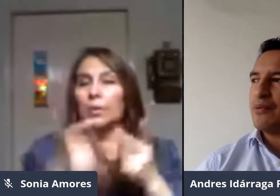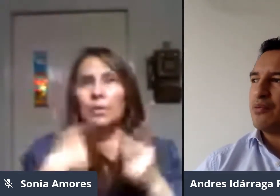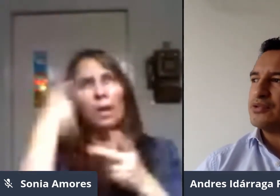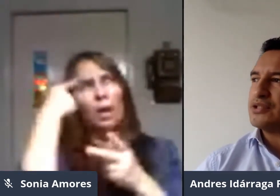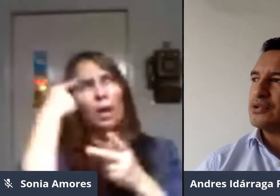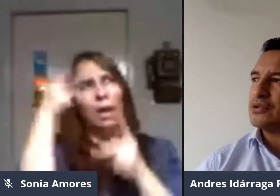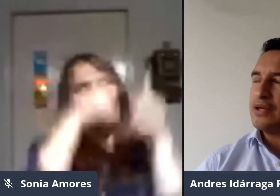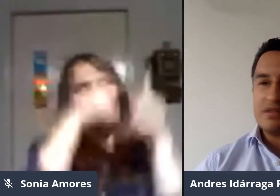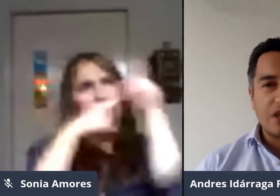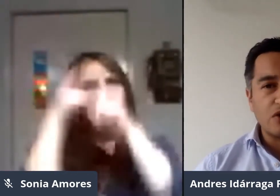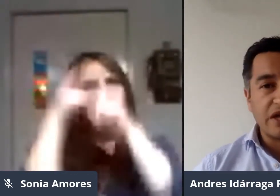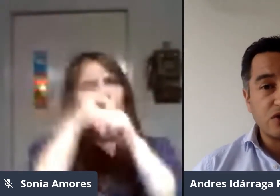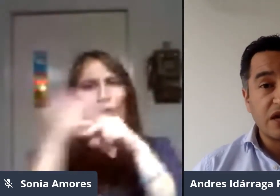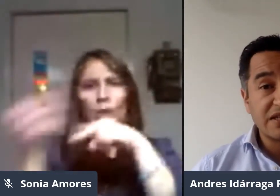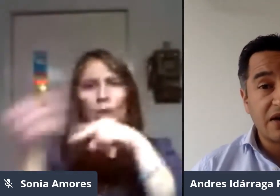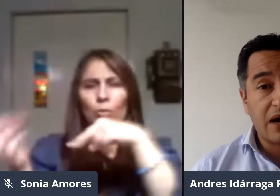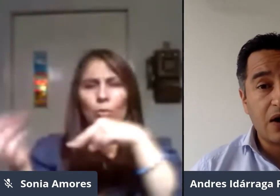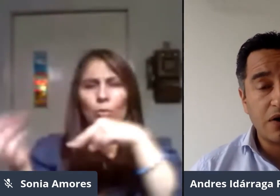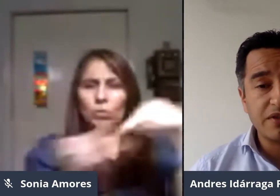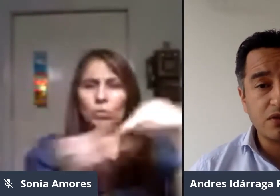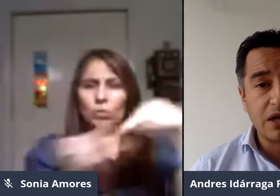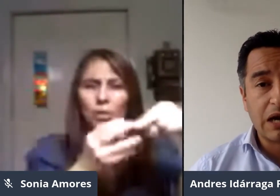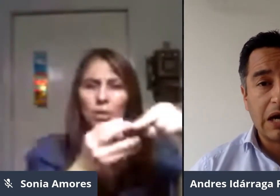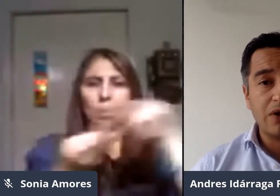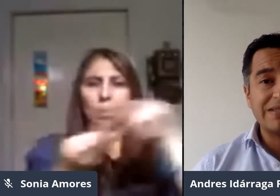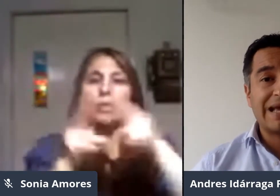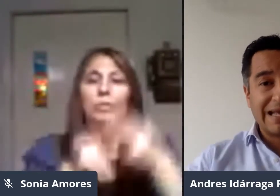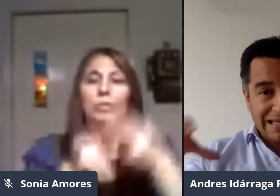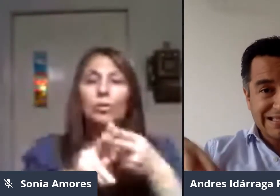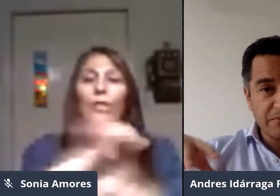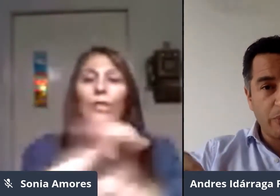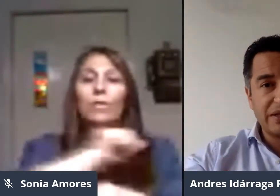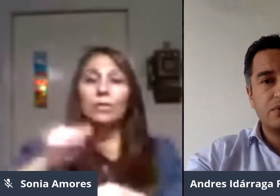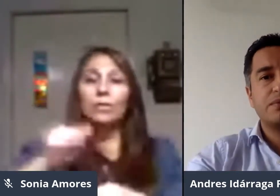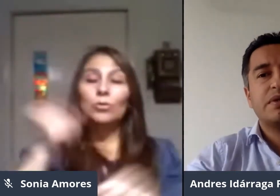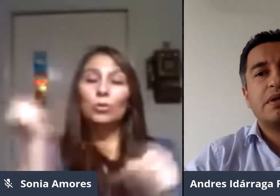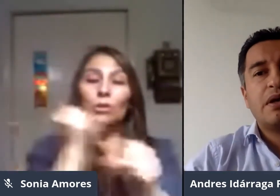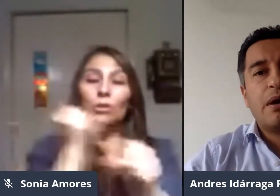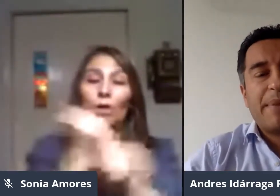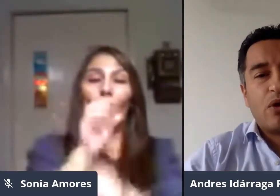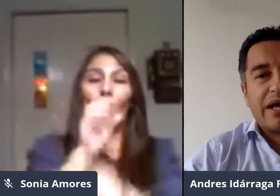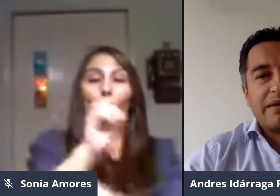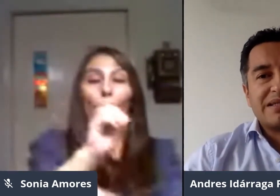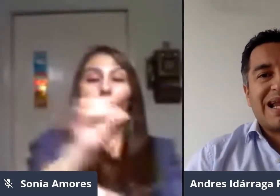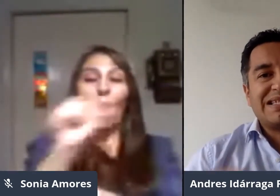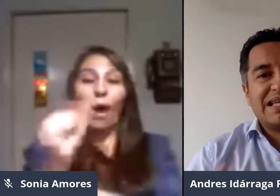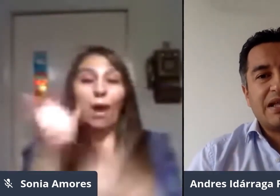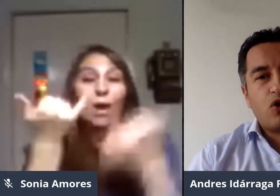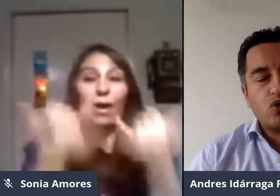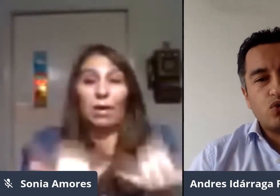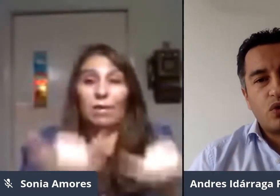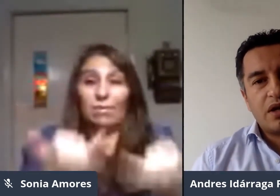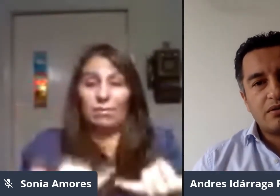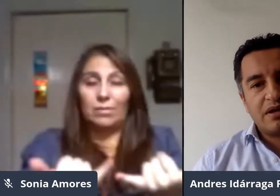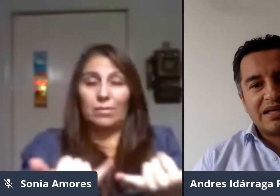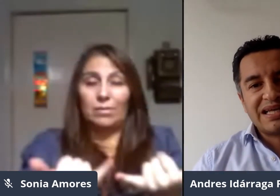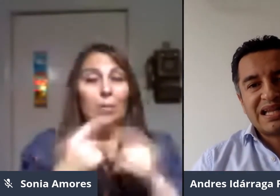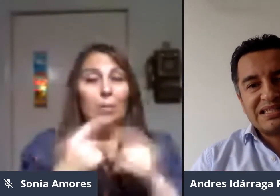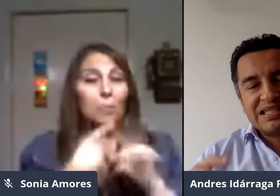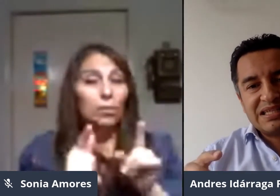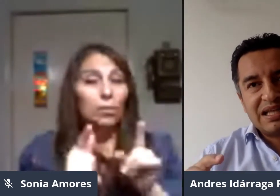educación a propósito de los derechos de las trabajadoras y los trabajadores en este momento, pero que trascienda lo